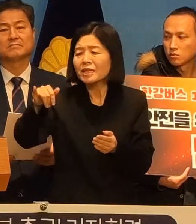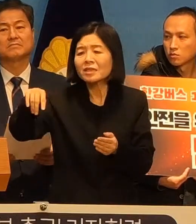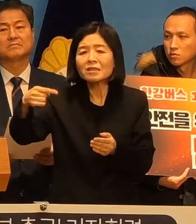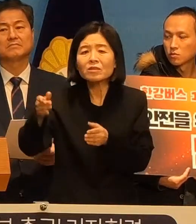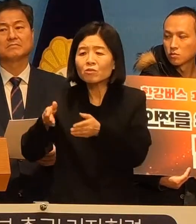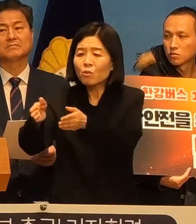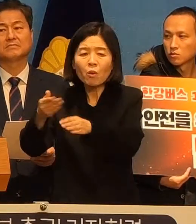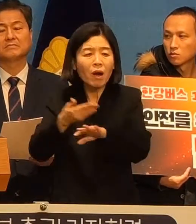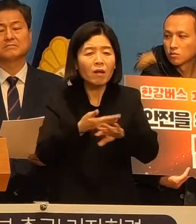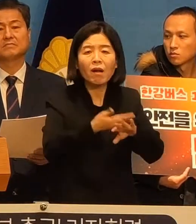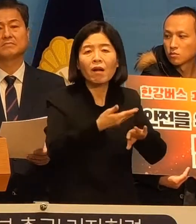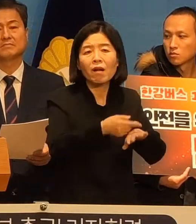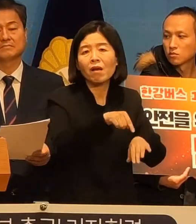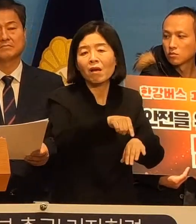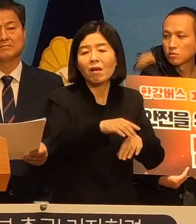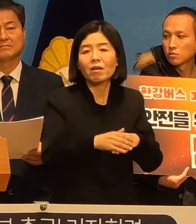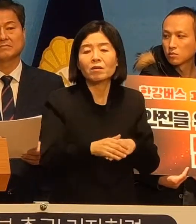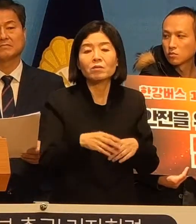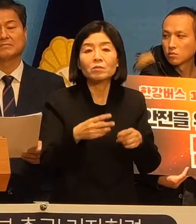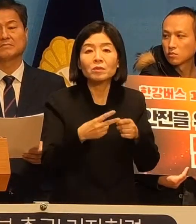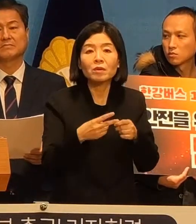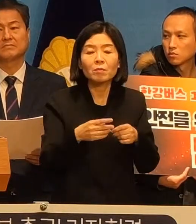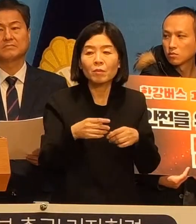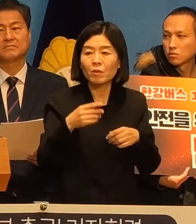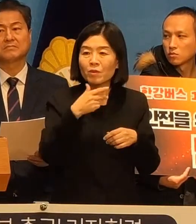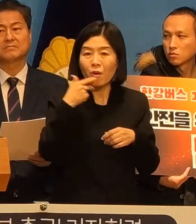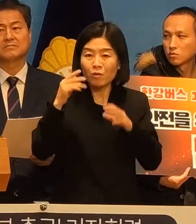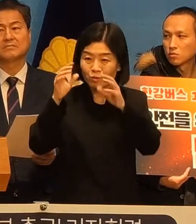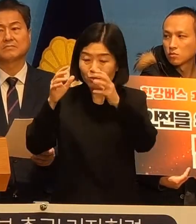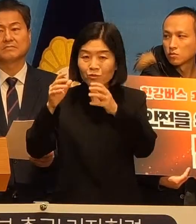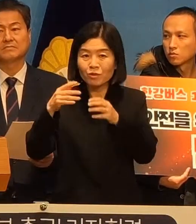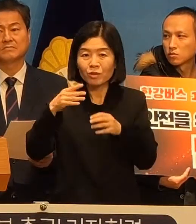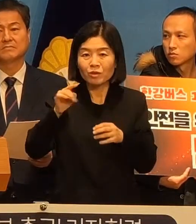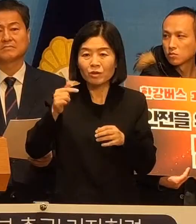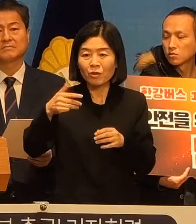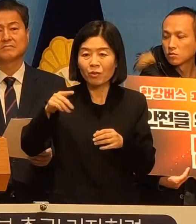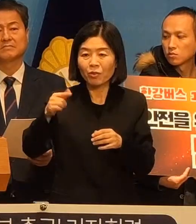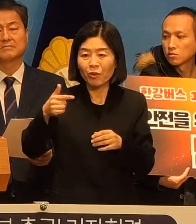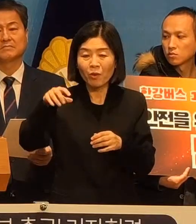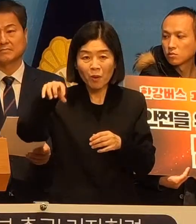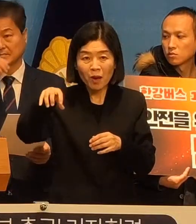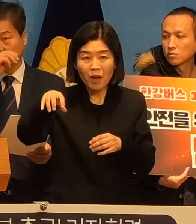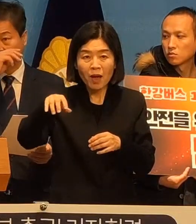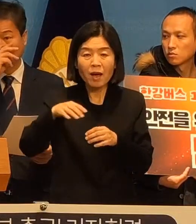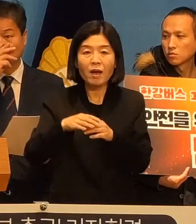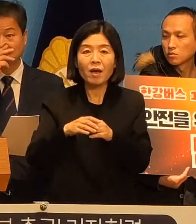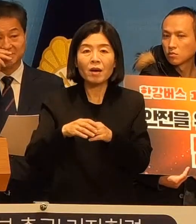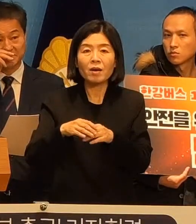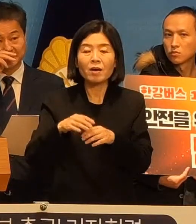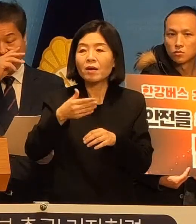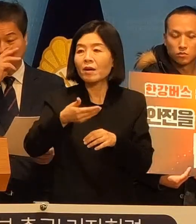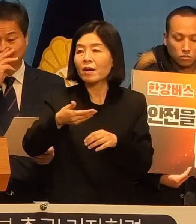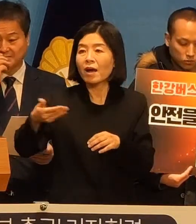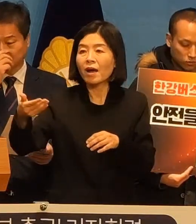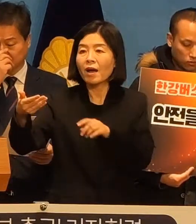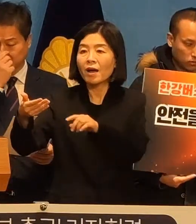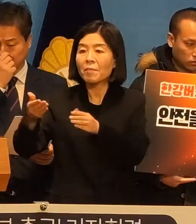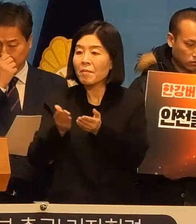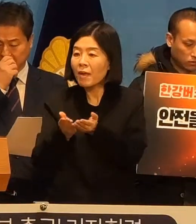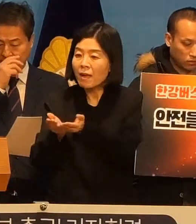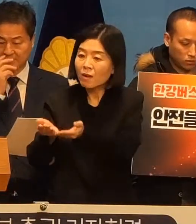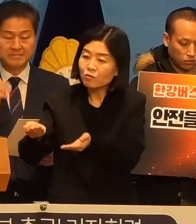다르죠. 두 번째로는 런던에 가서 템지강에 오가는 배들을